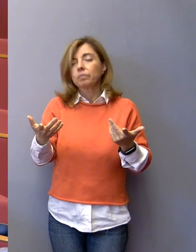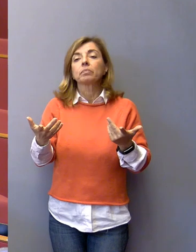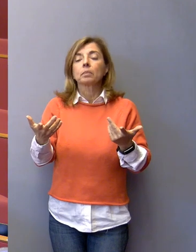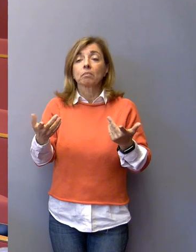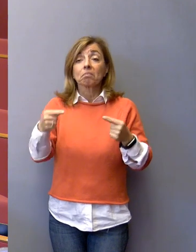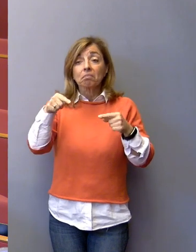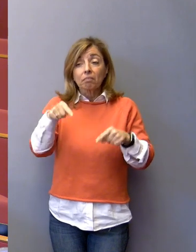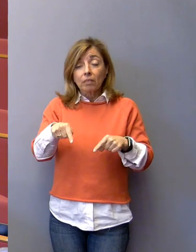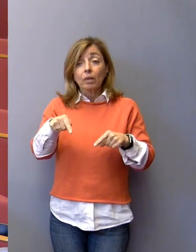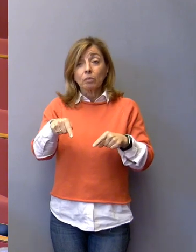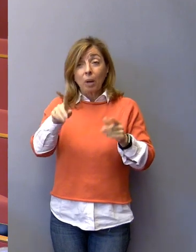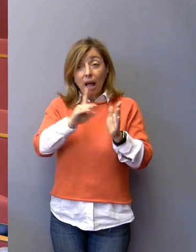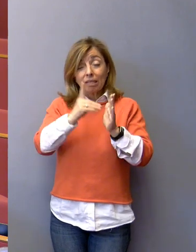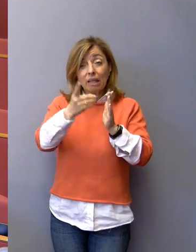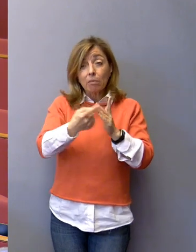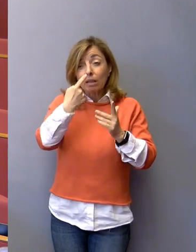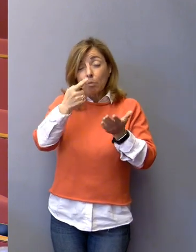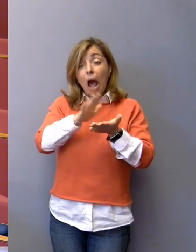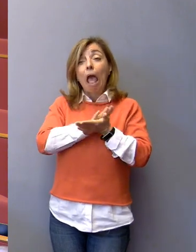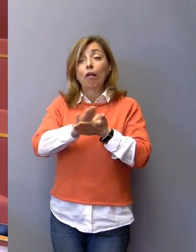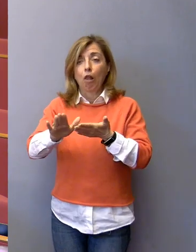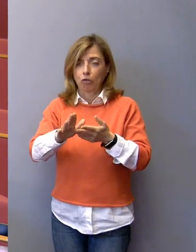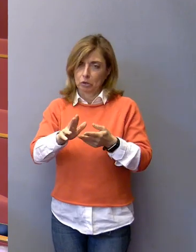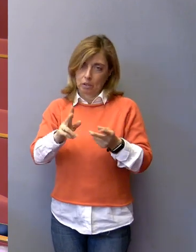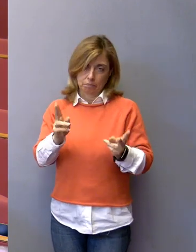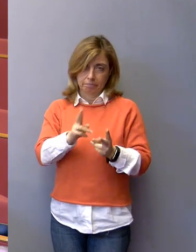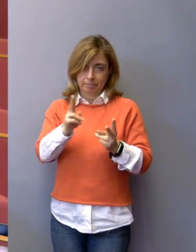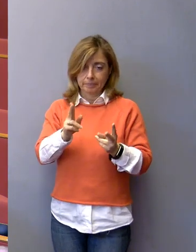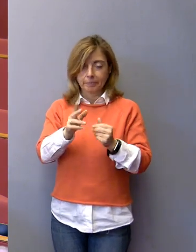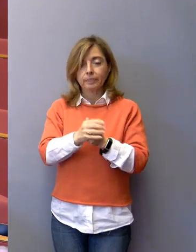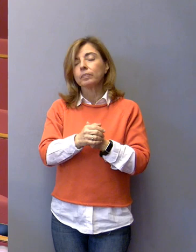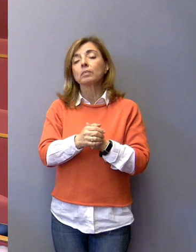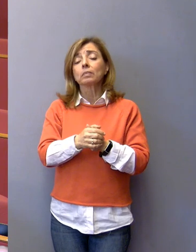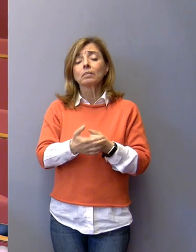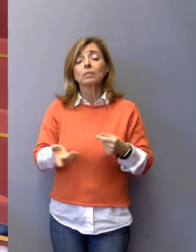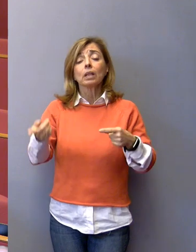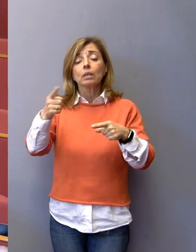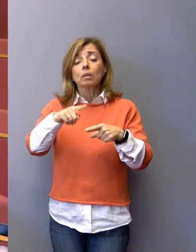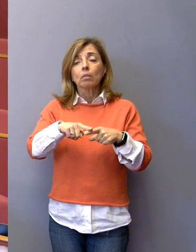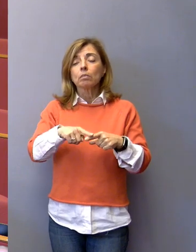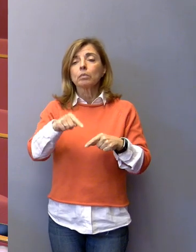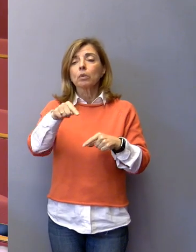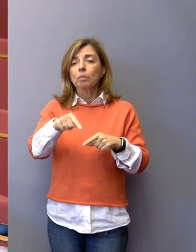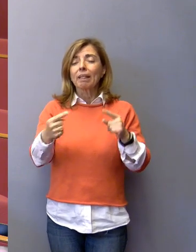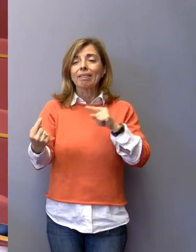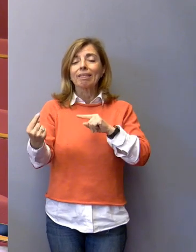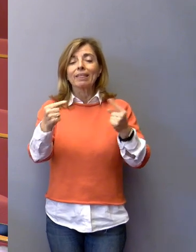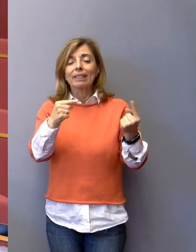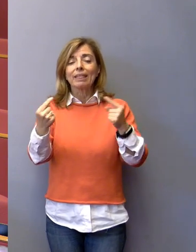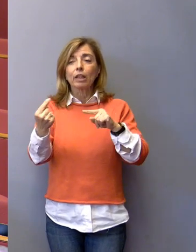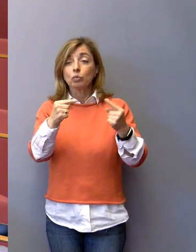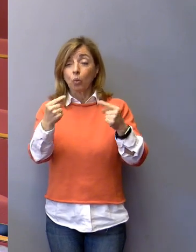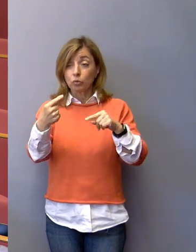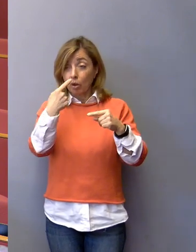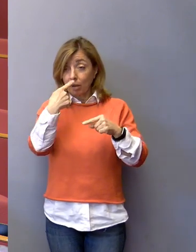una tale delibera Ma al di là di questo c'è un imbarazzo nel dover affrontare una discussione di questa